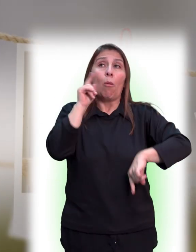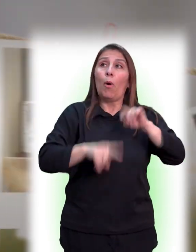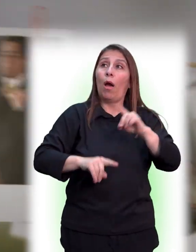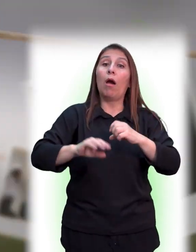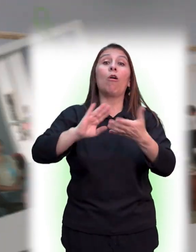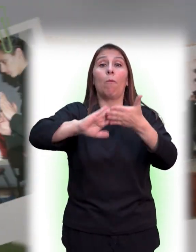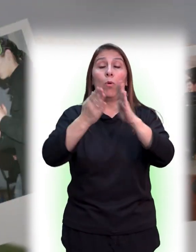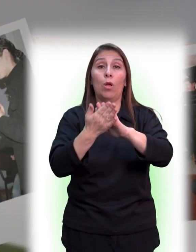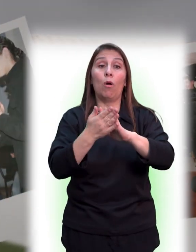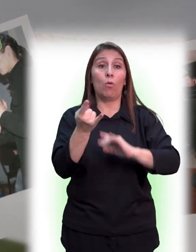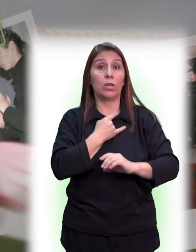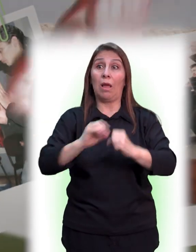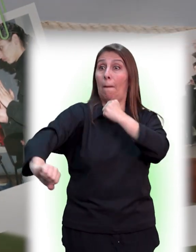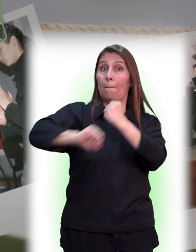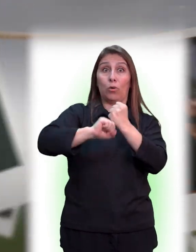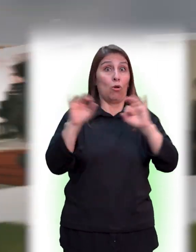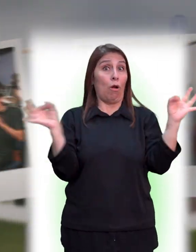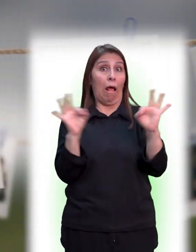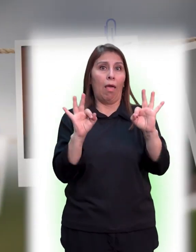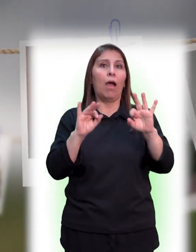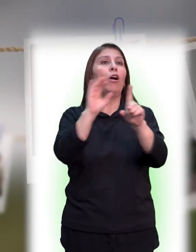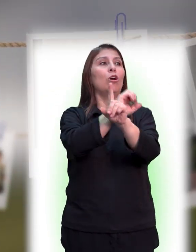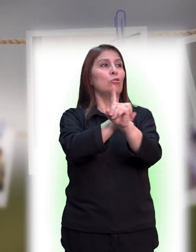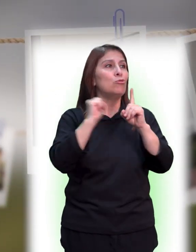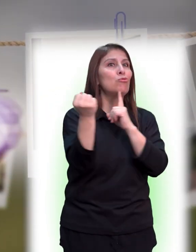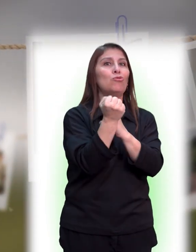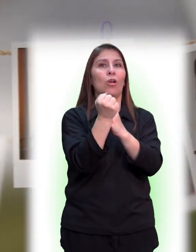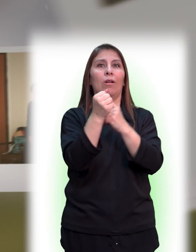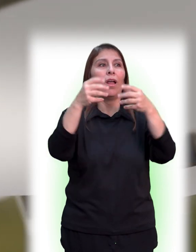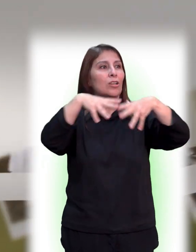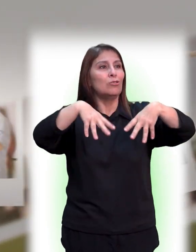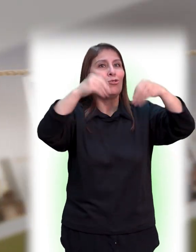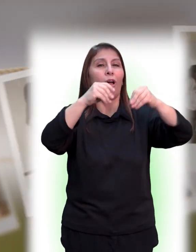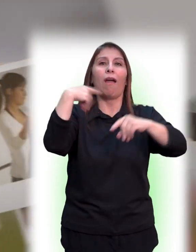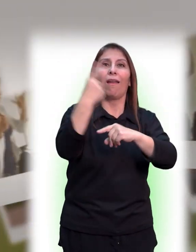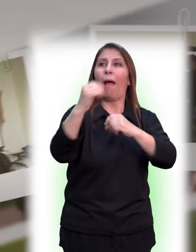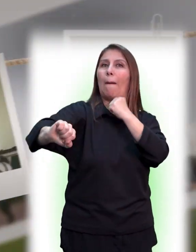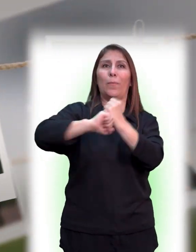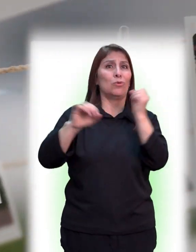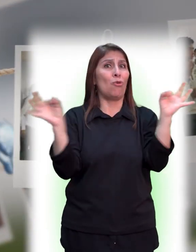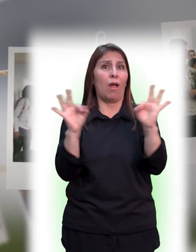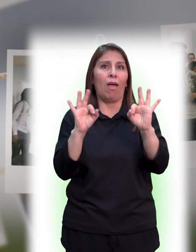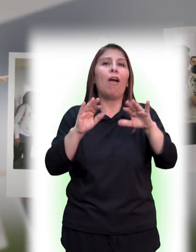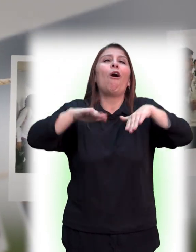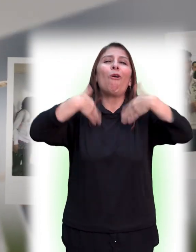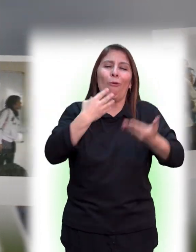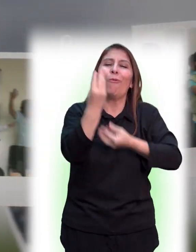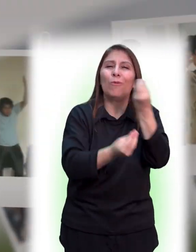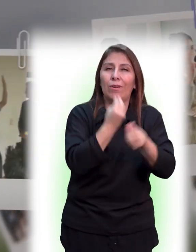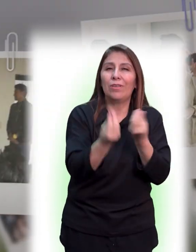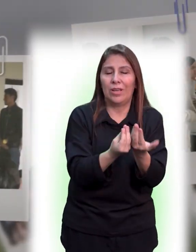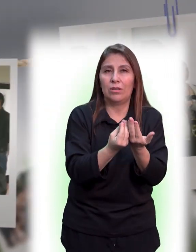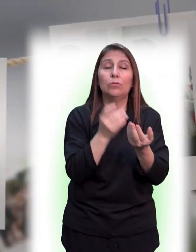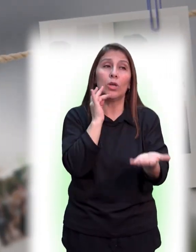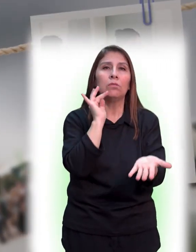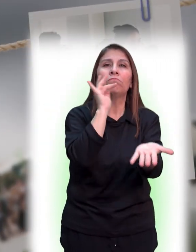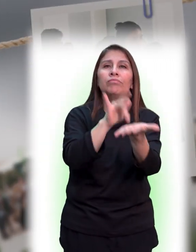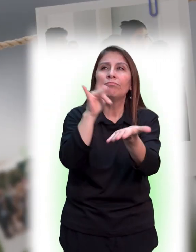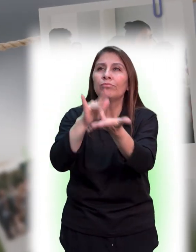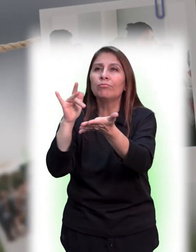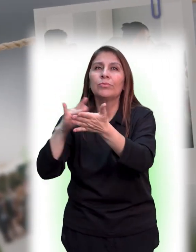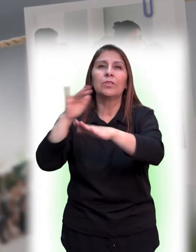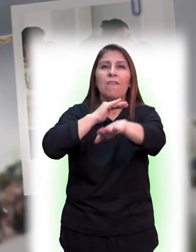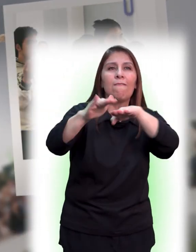sin el apoyo de la comunidad universitaria y de la sociedad en general. Por eso hoy queremos invitarlos a que podamos